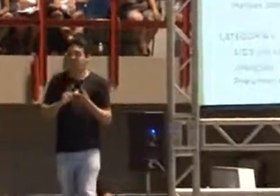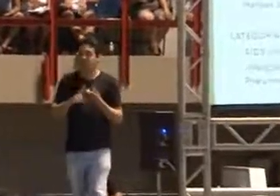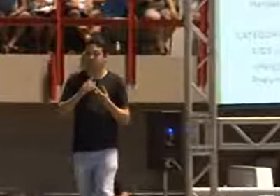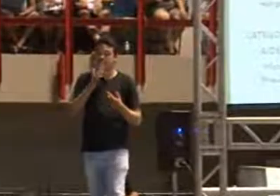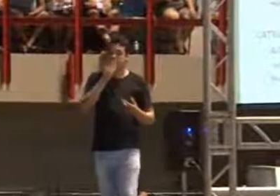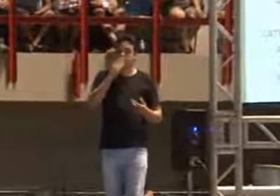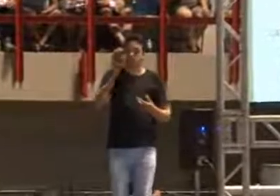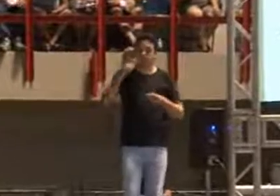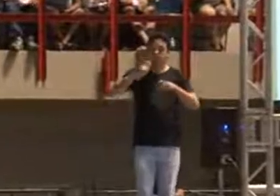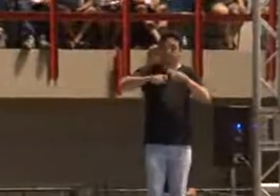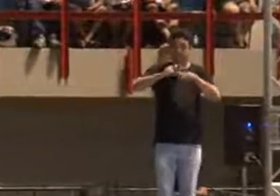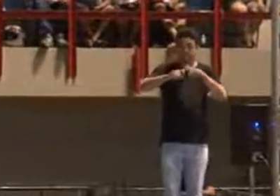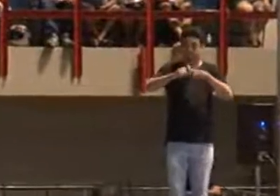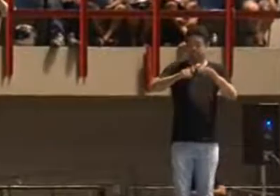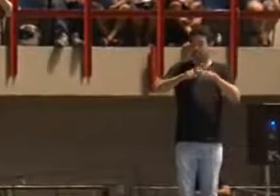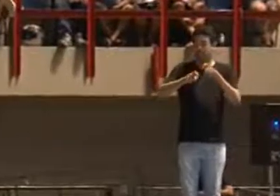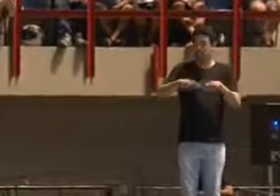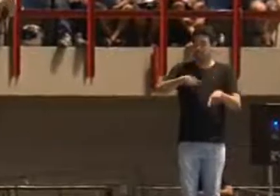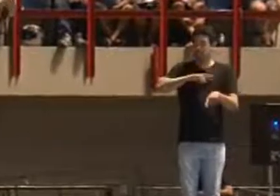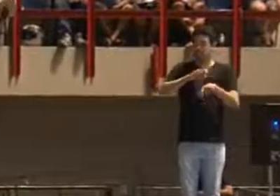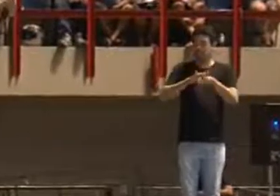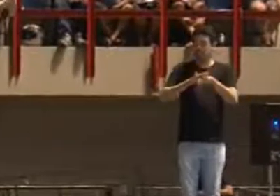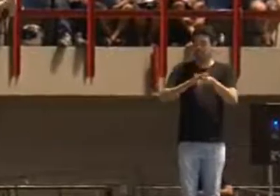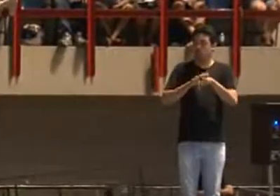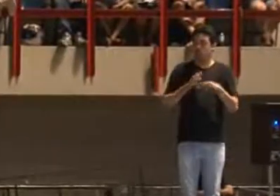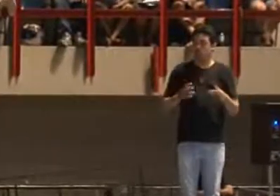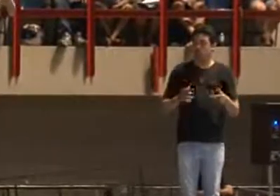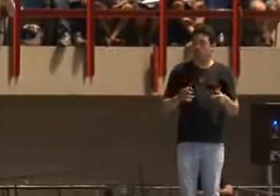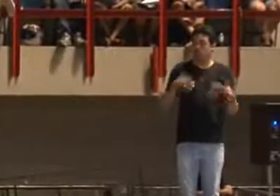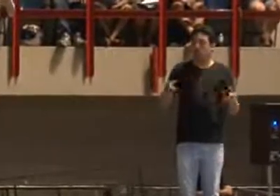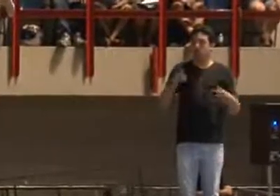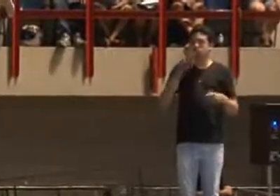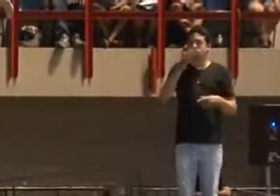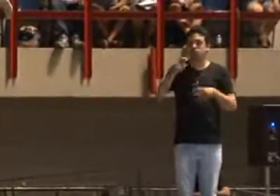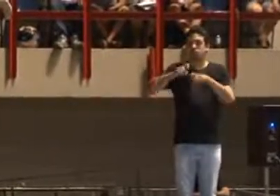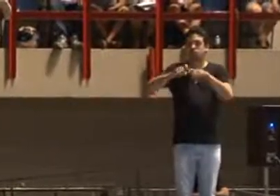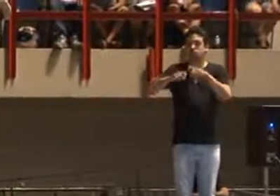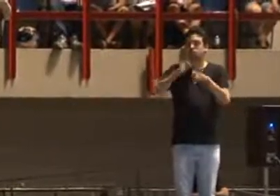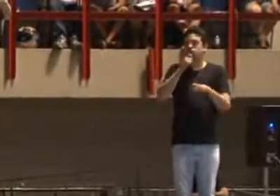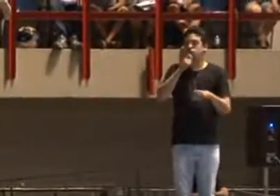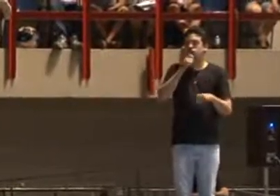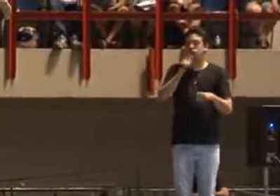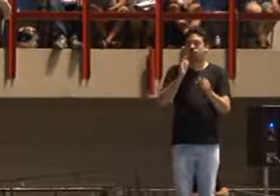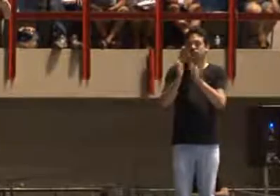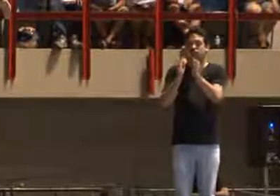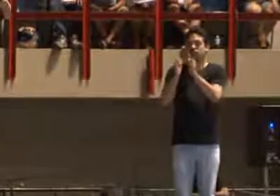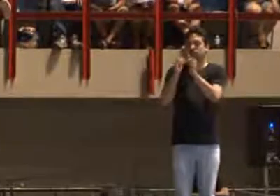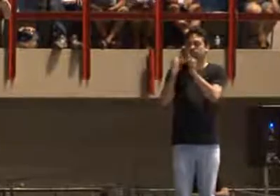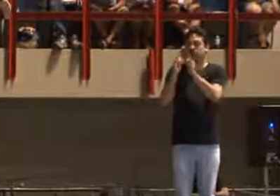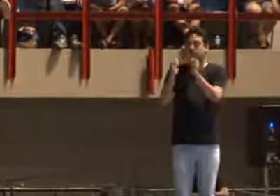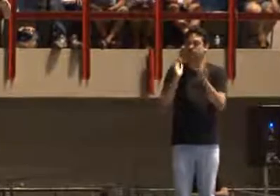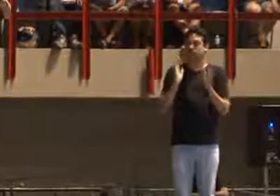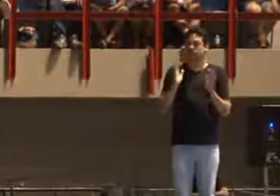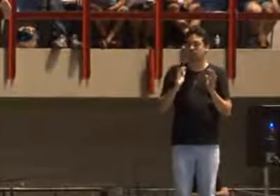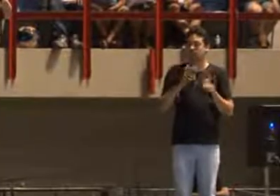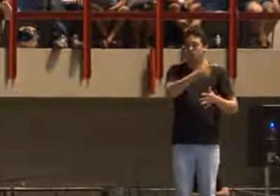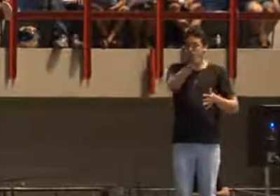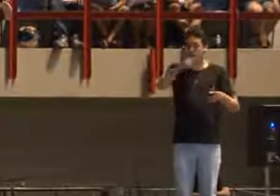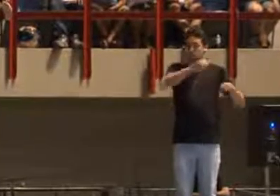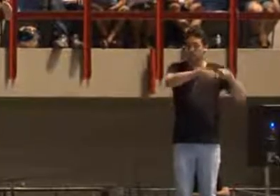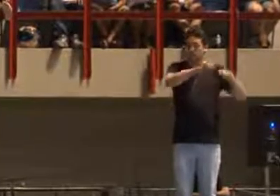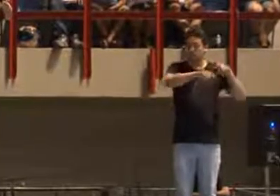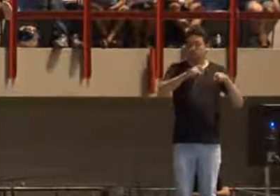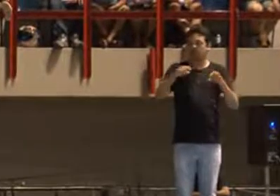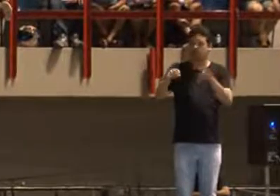tipo de sexo que pega? Gente, qual é o tipo de sexo que não pega? Internet. O resto pode pegar. Aí